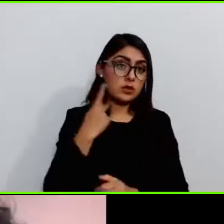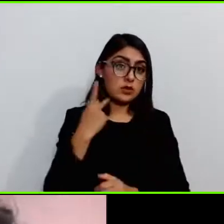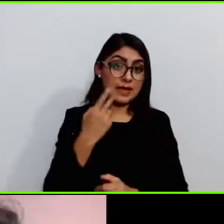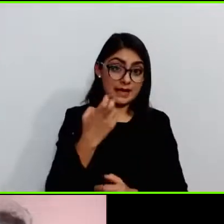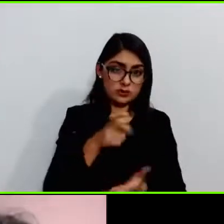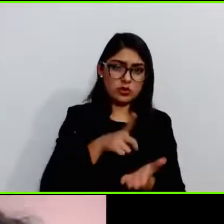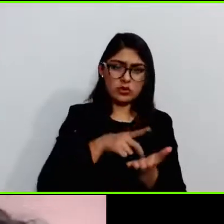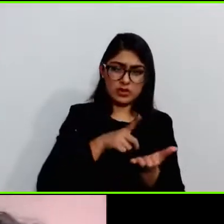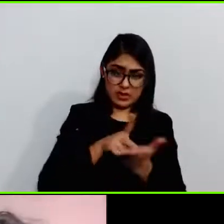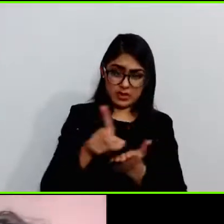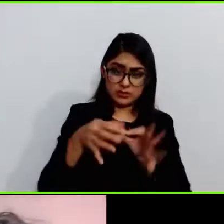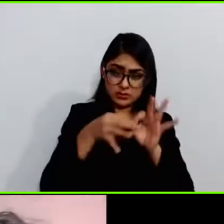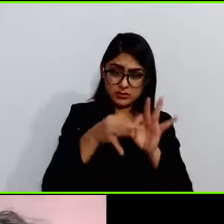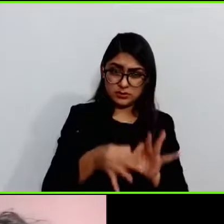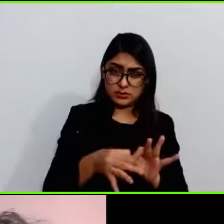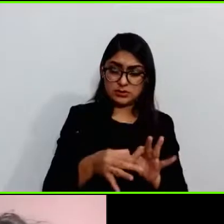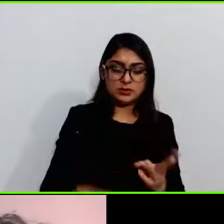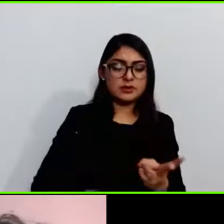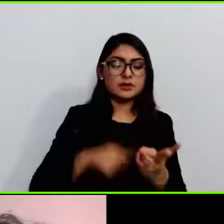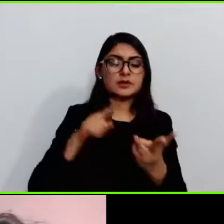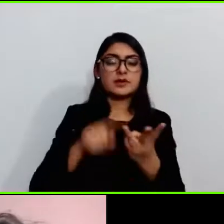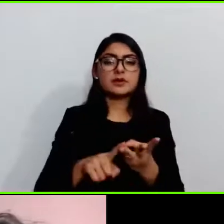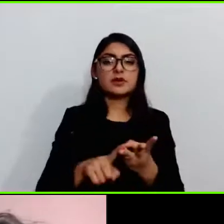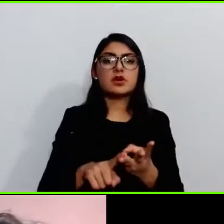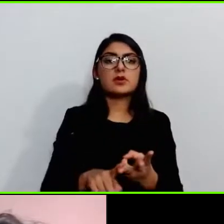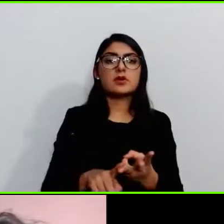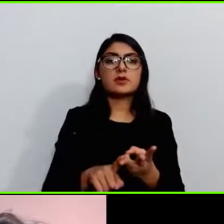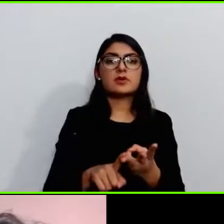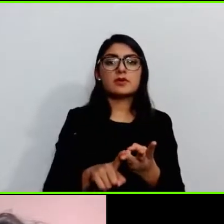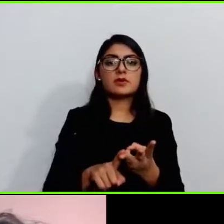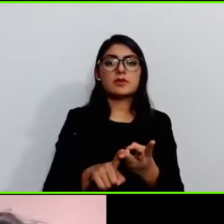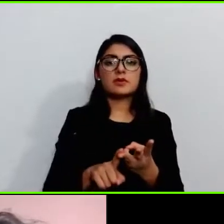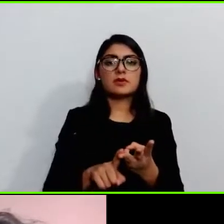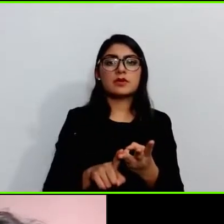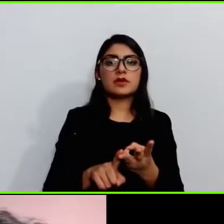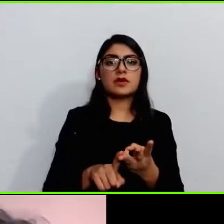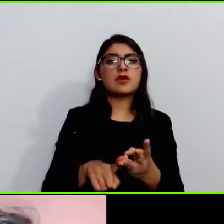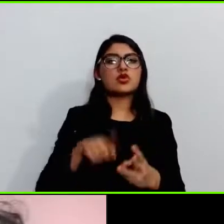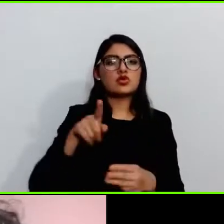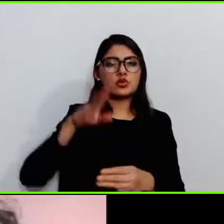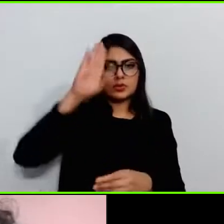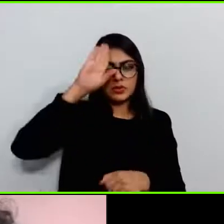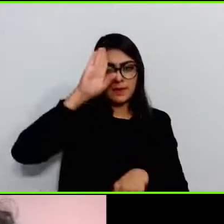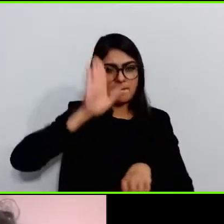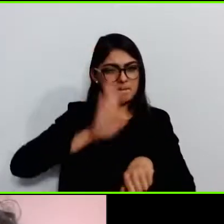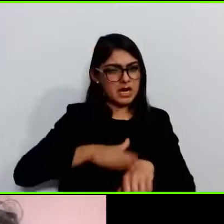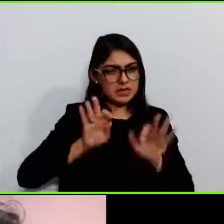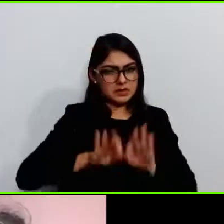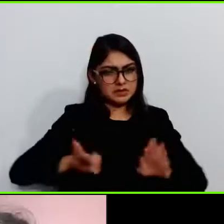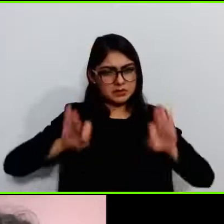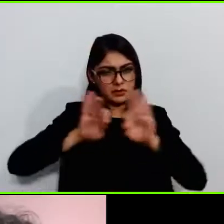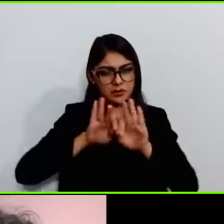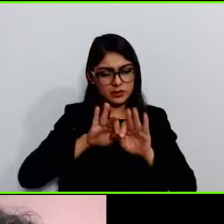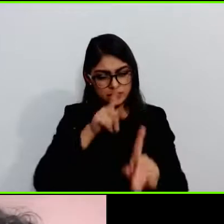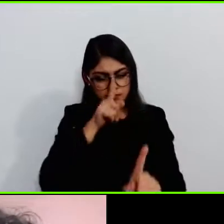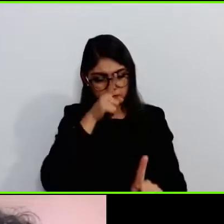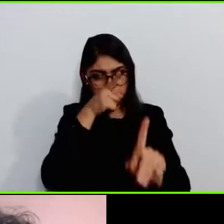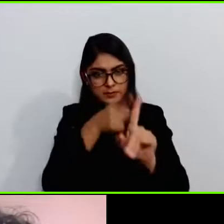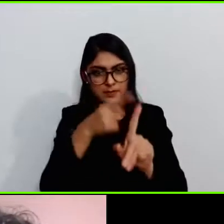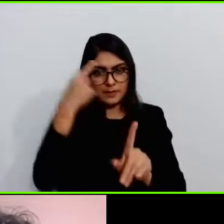Y la tercera, ¿cuál considera usted que debe ser el punto toral para discutir sobre los nuevos derechos